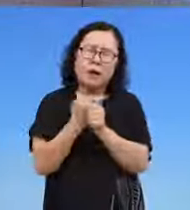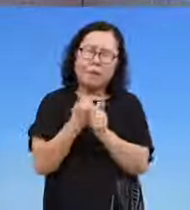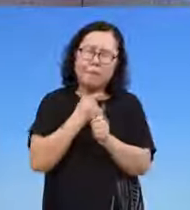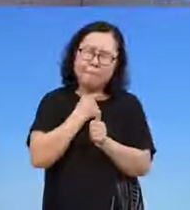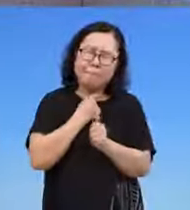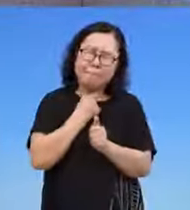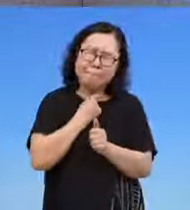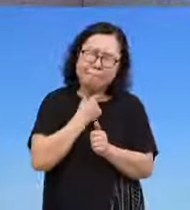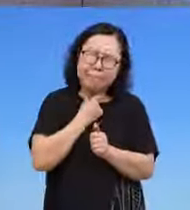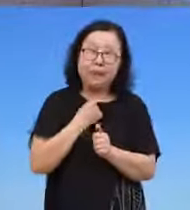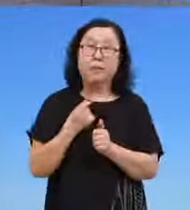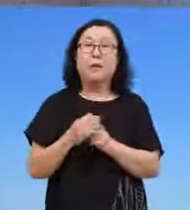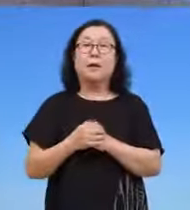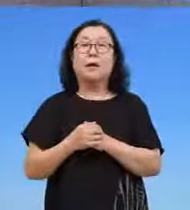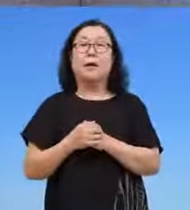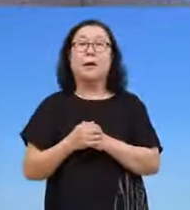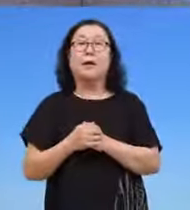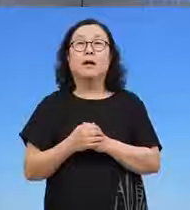너무너무 장가가고 싶은데